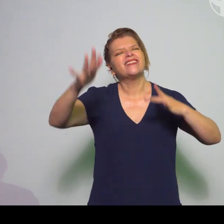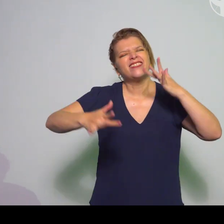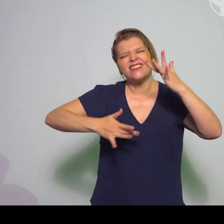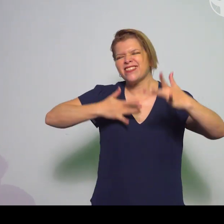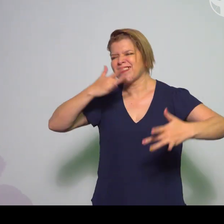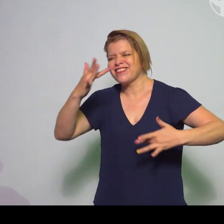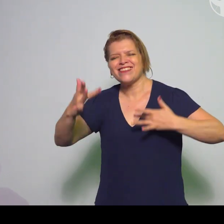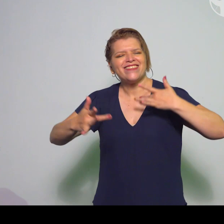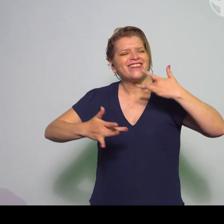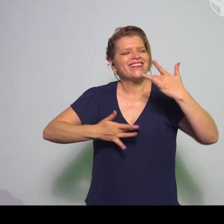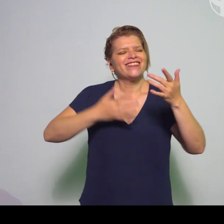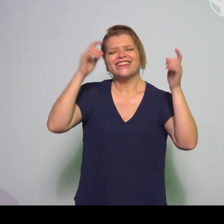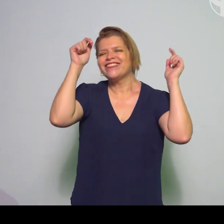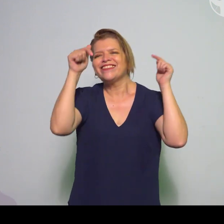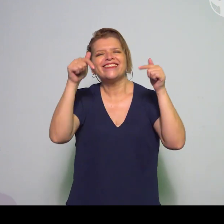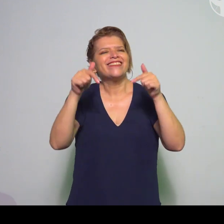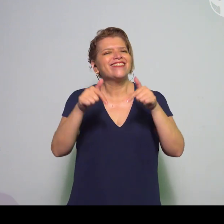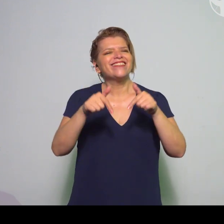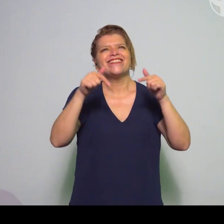Aquí estás,